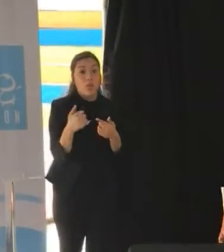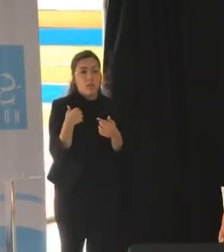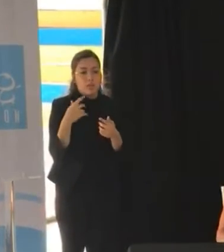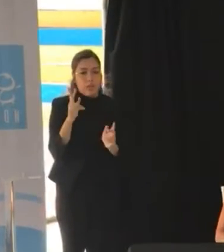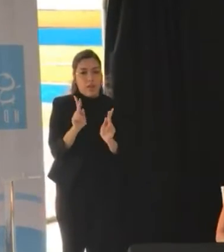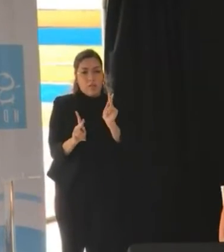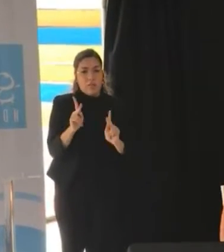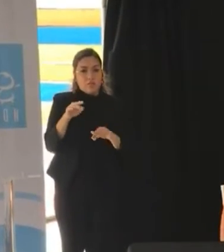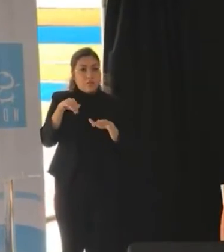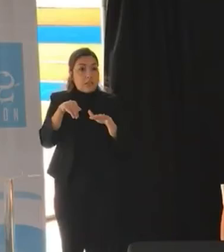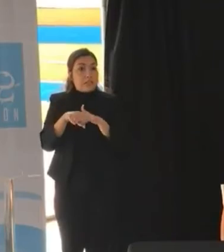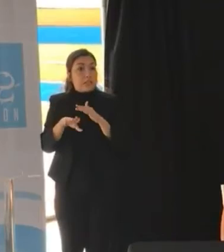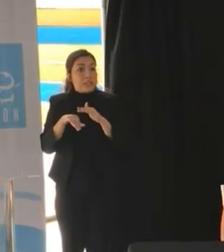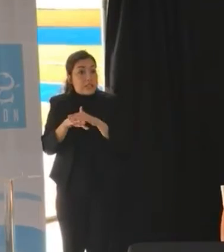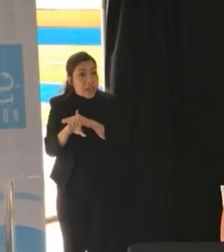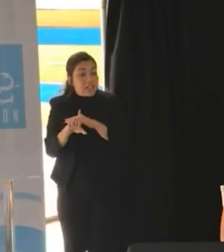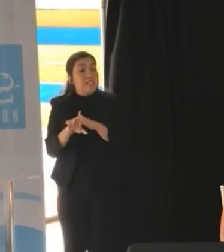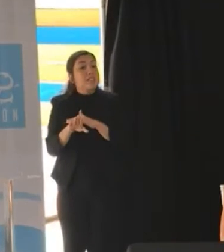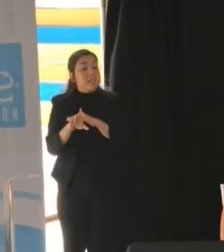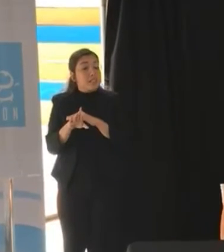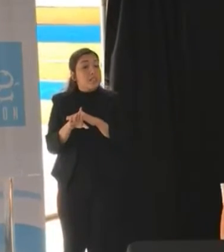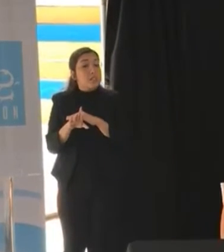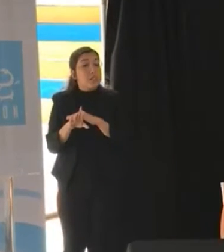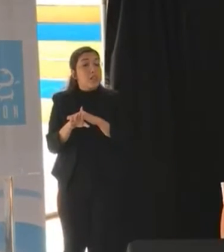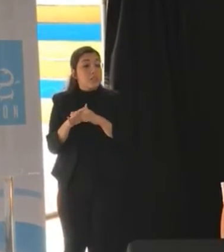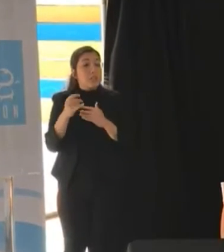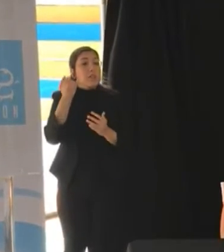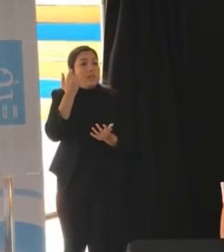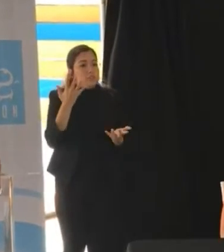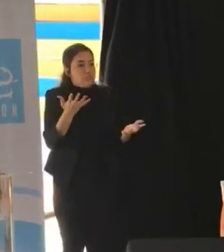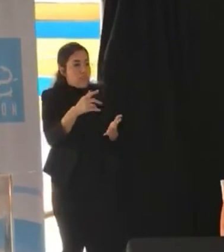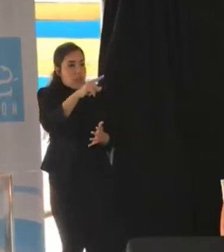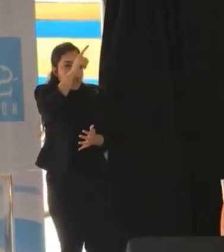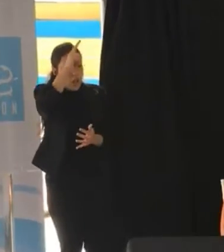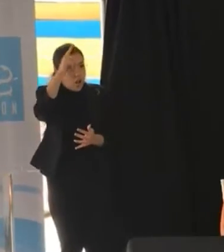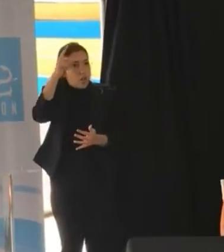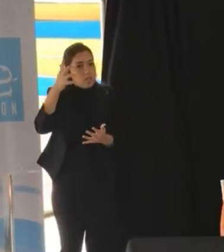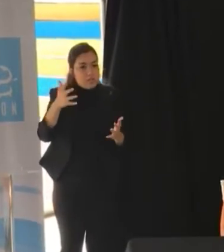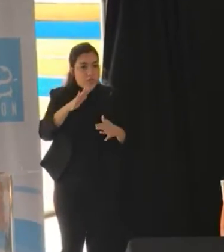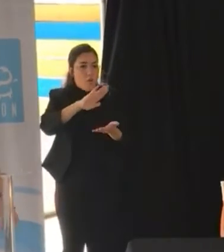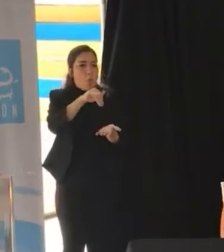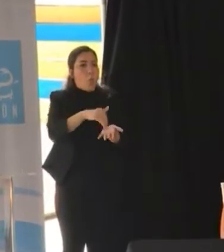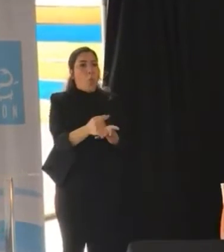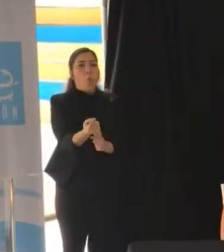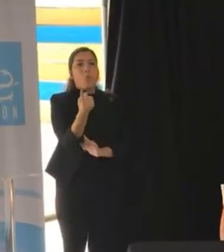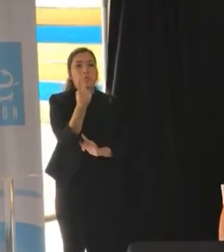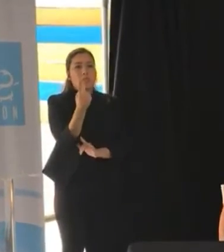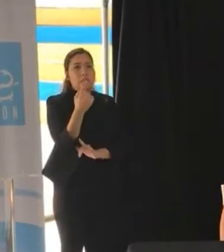quiere decir capacidad de acceso? Si este municipio lo que tiene es un solo centro para atender 10.000 personas,